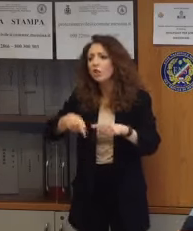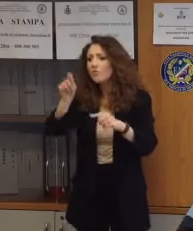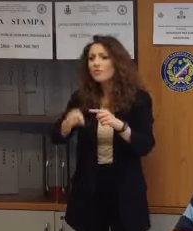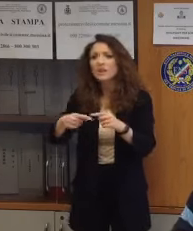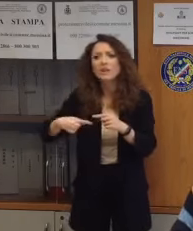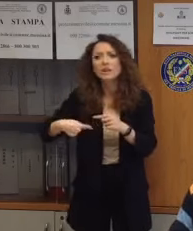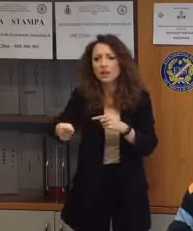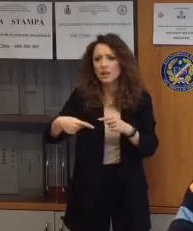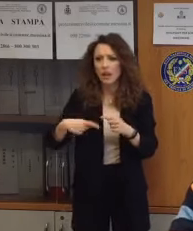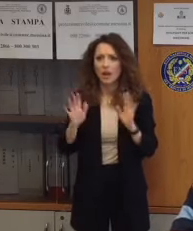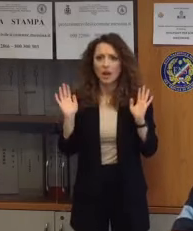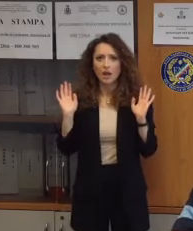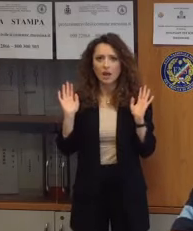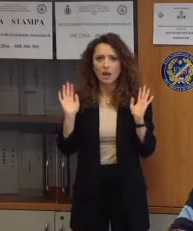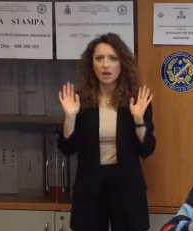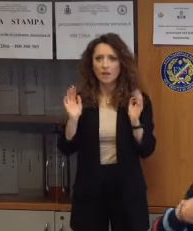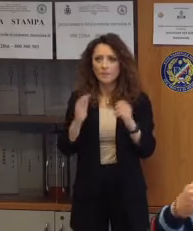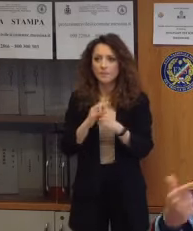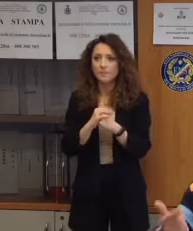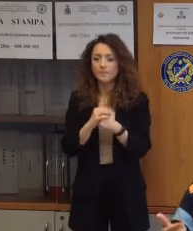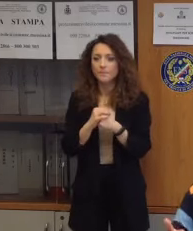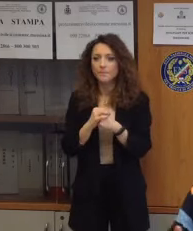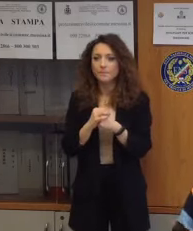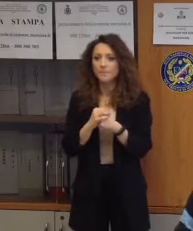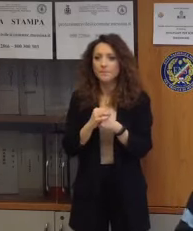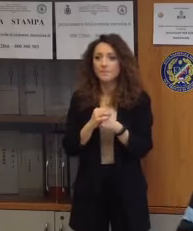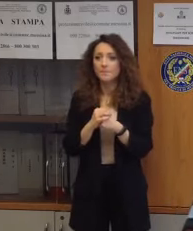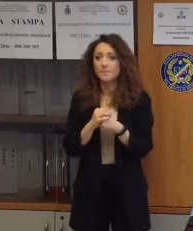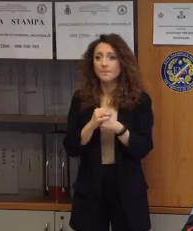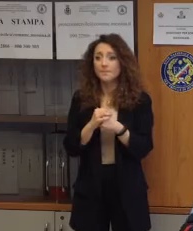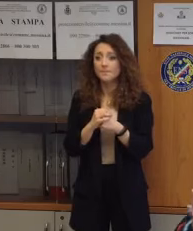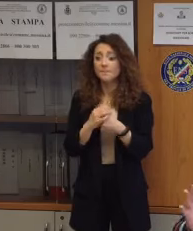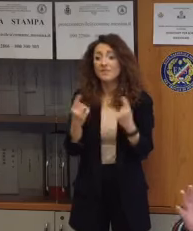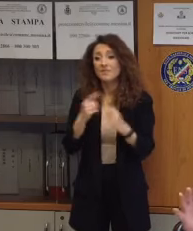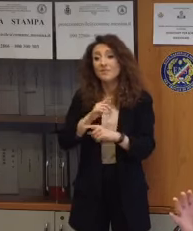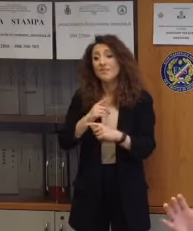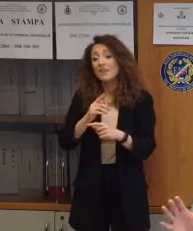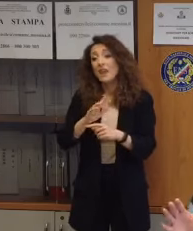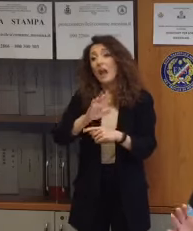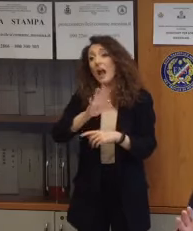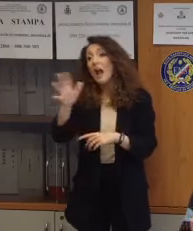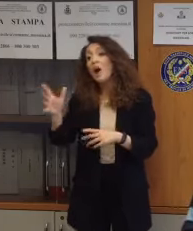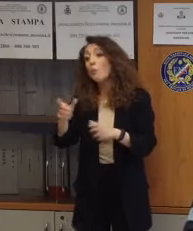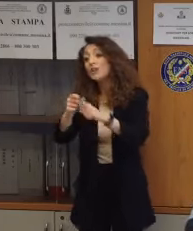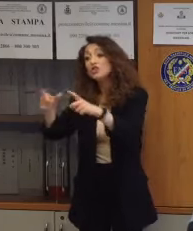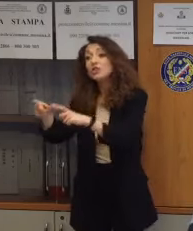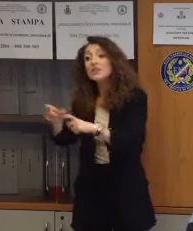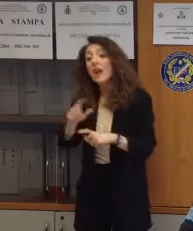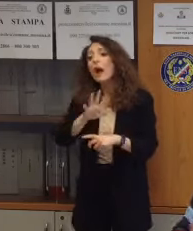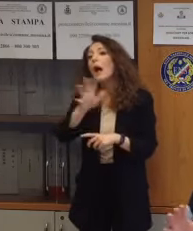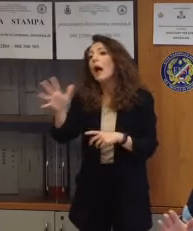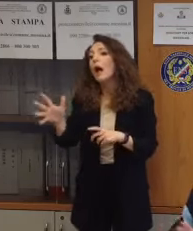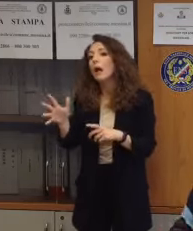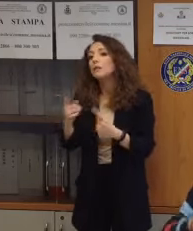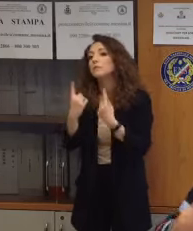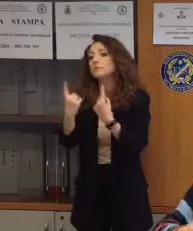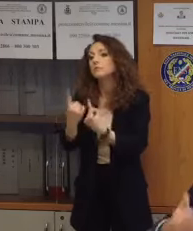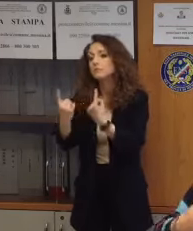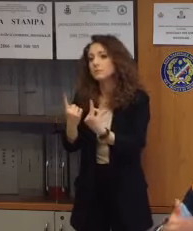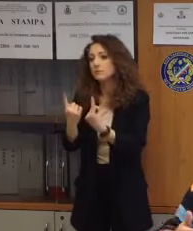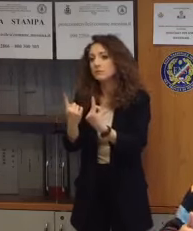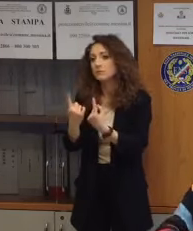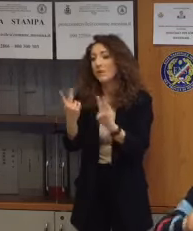città invece siamo ai rinvii. C'è anche un vero problema tecnico, perché noi fino a ieri abbiamo